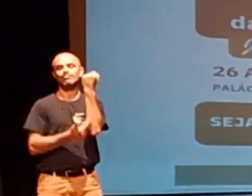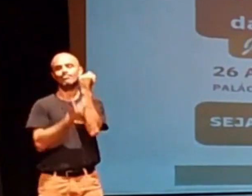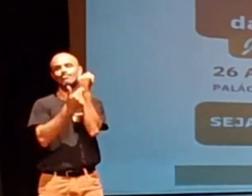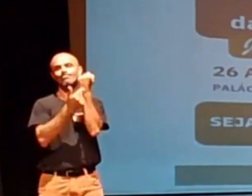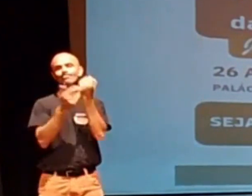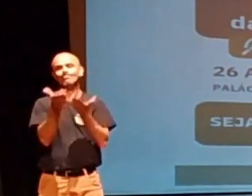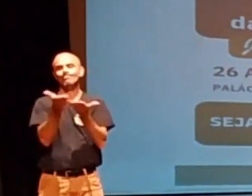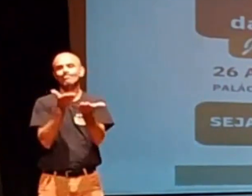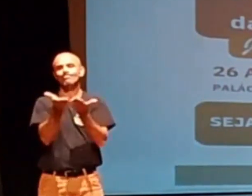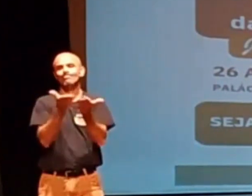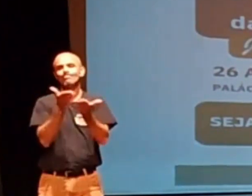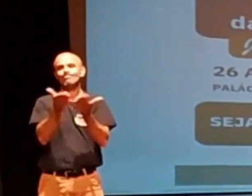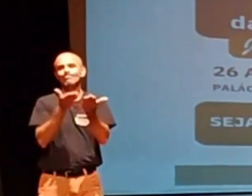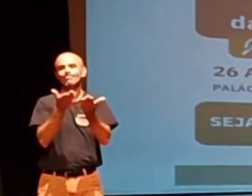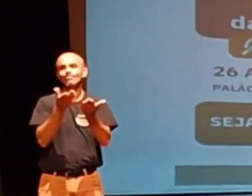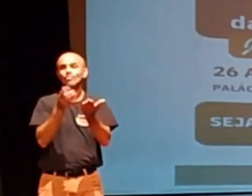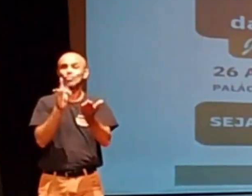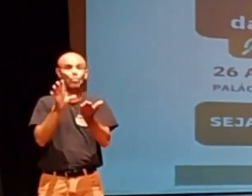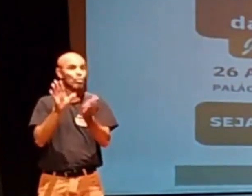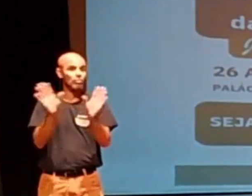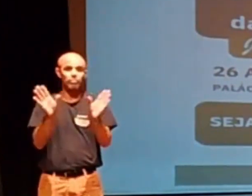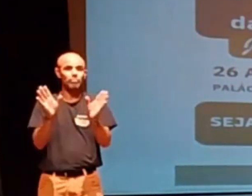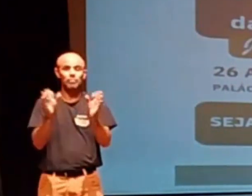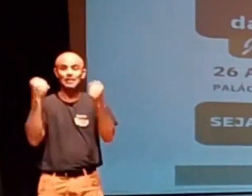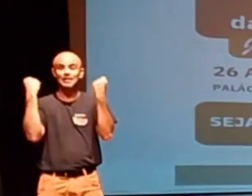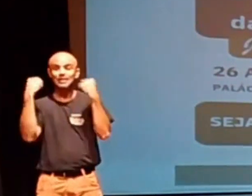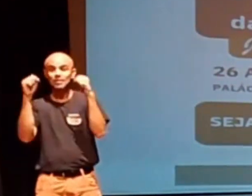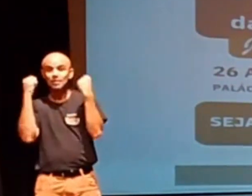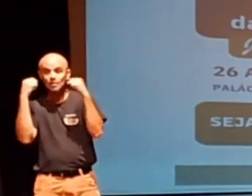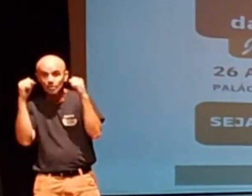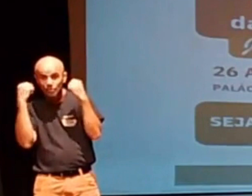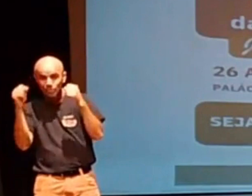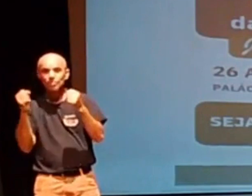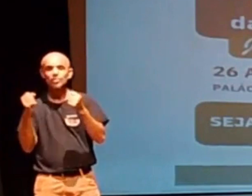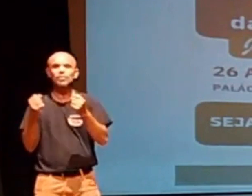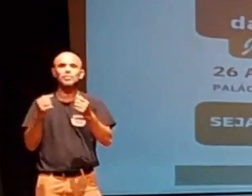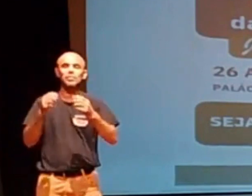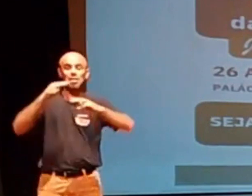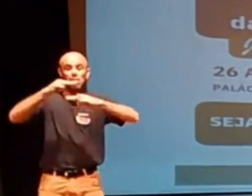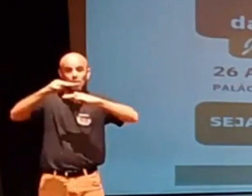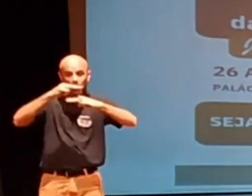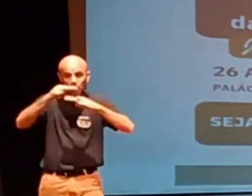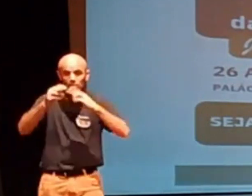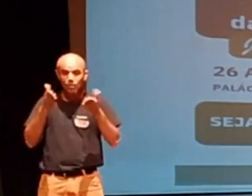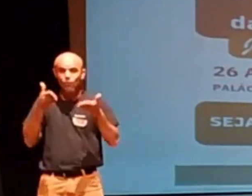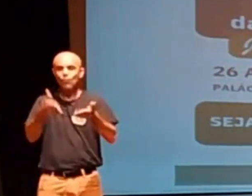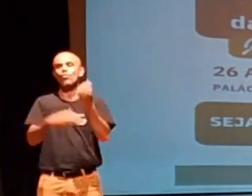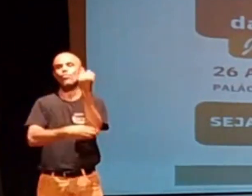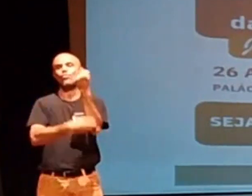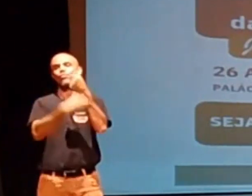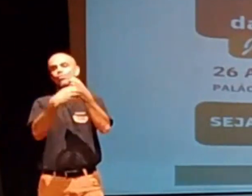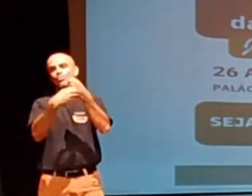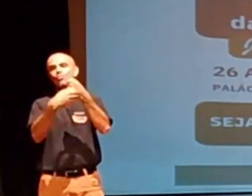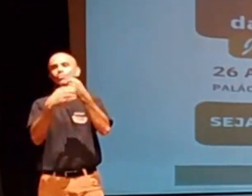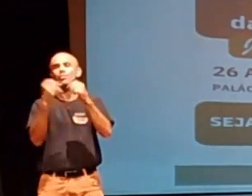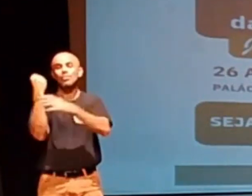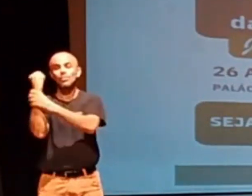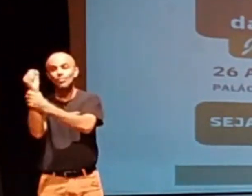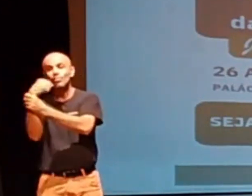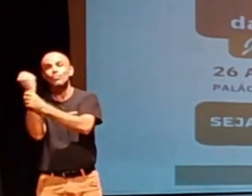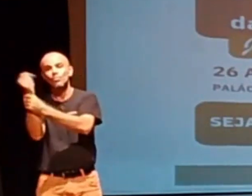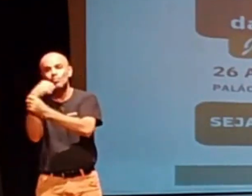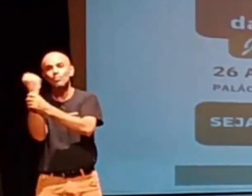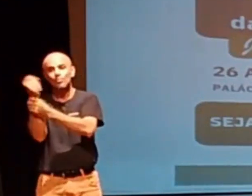não existem outros hoje. Exercícios fisioterapêuticos específicos para a escoliose, ou seja, o fisioterapeuta tem que ter